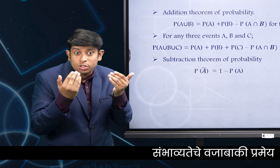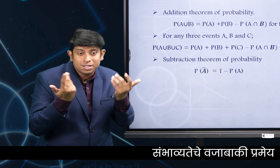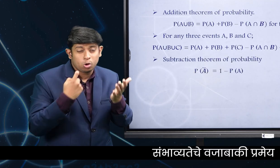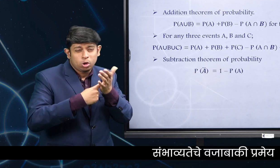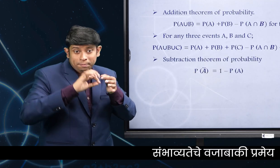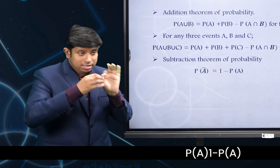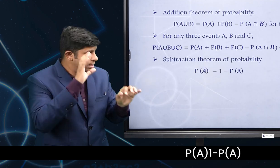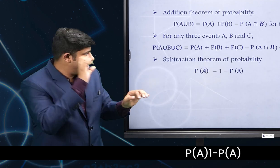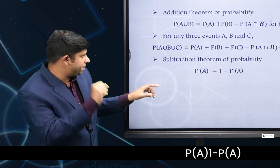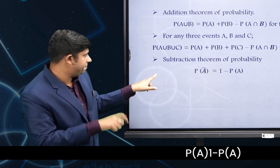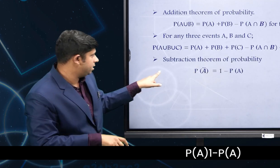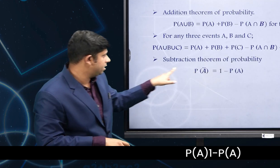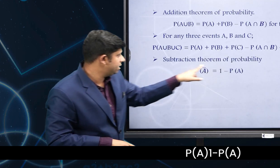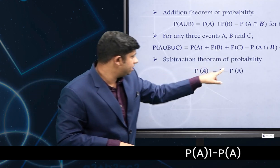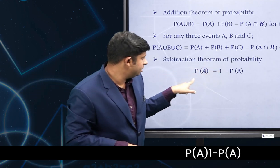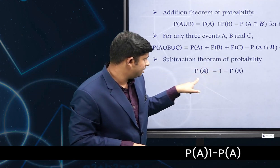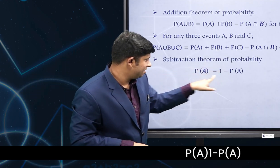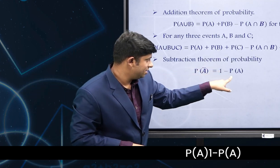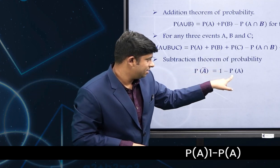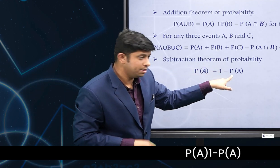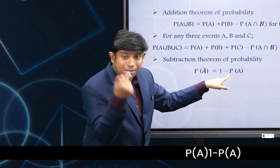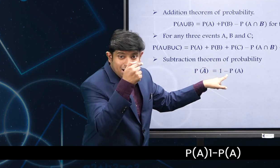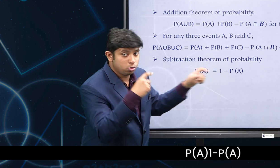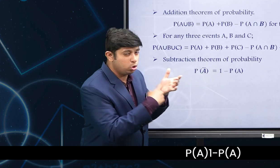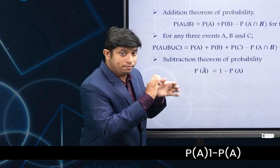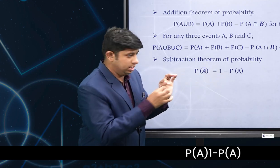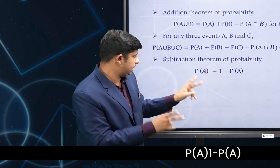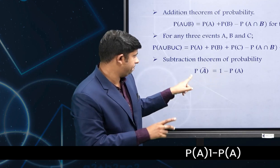वजाबाकी प्रमेय. पी कंसामध्ये ए 1 वजा पी कंसामध्ये ए